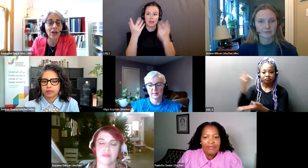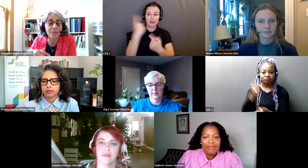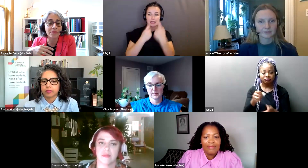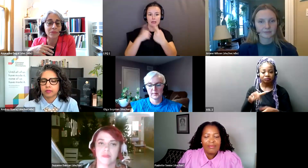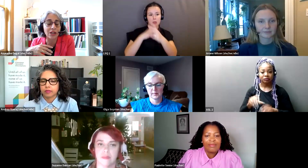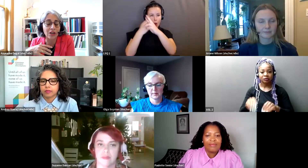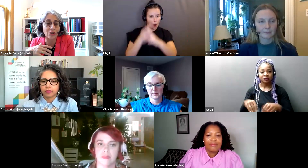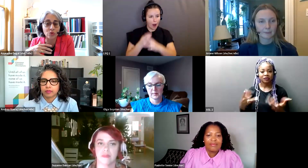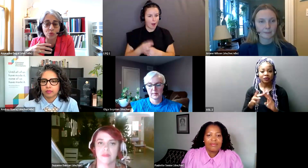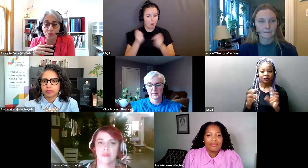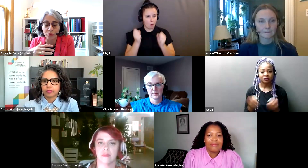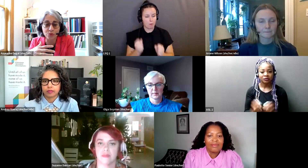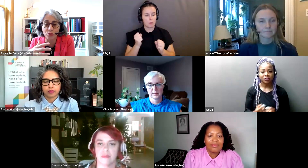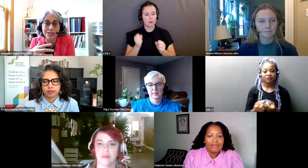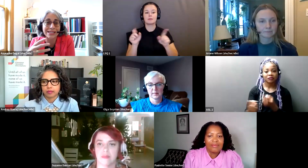Et